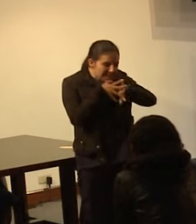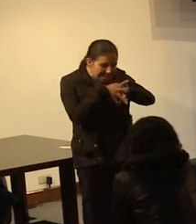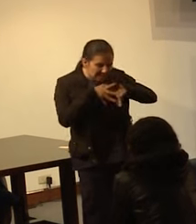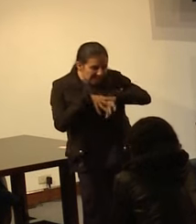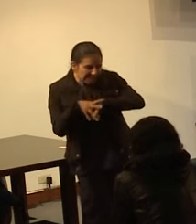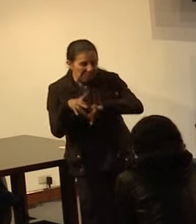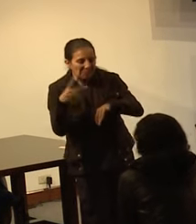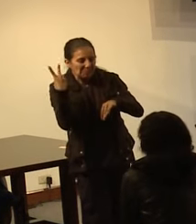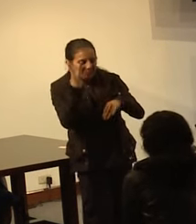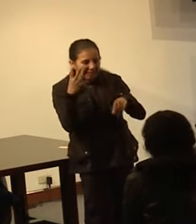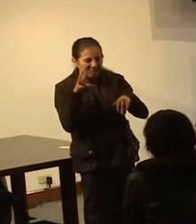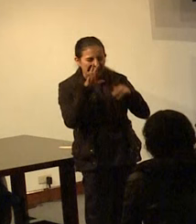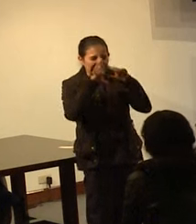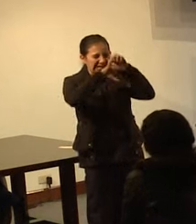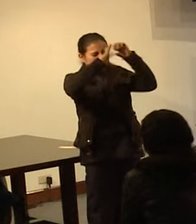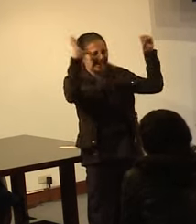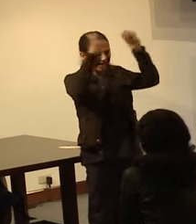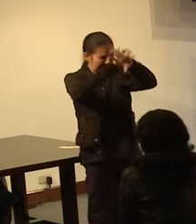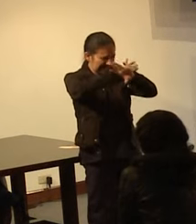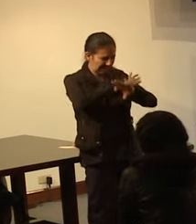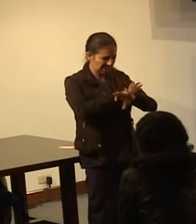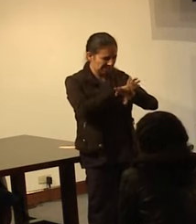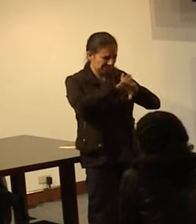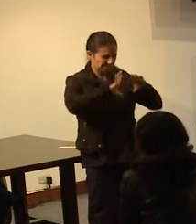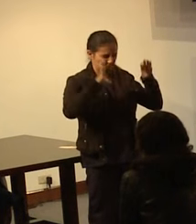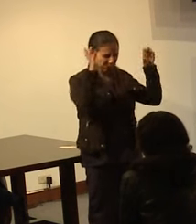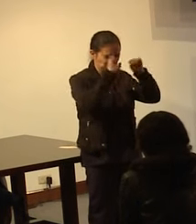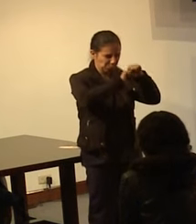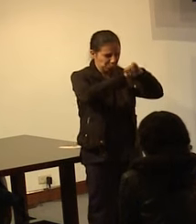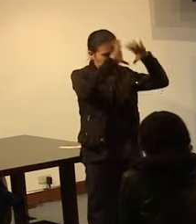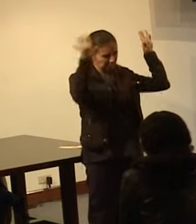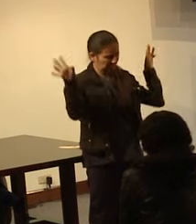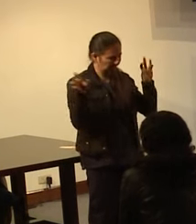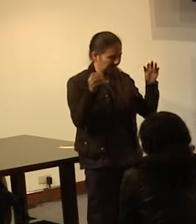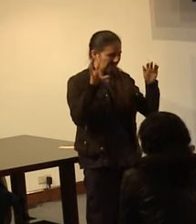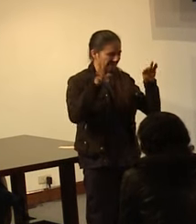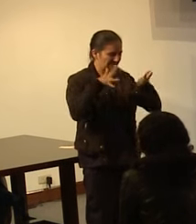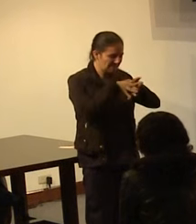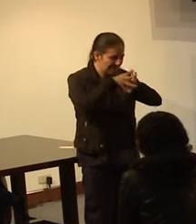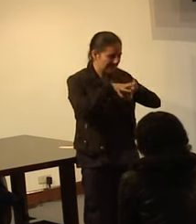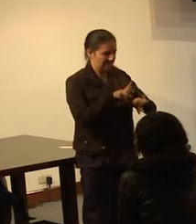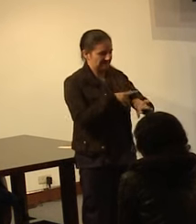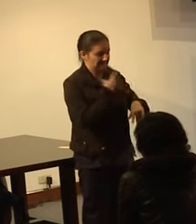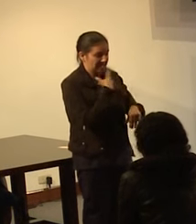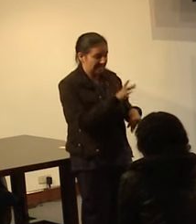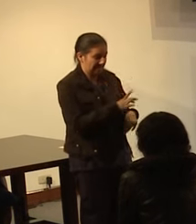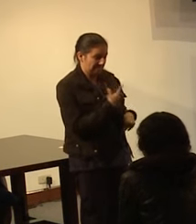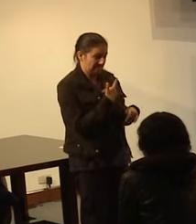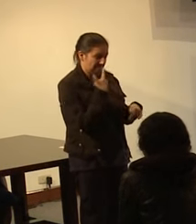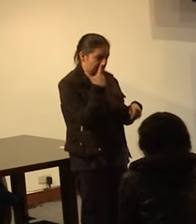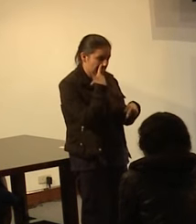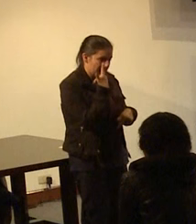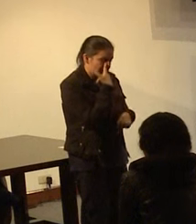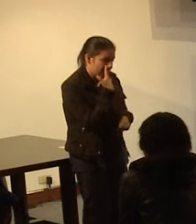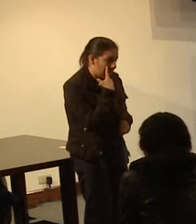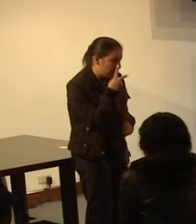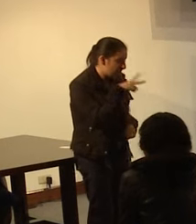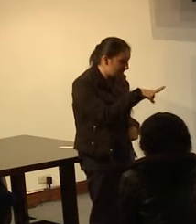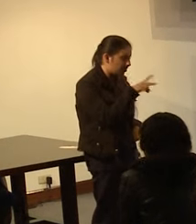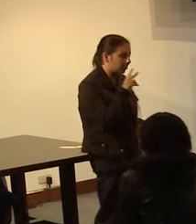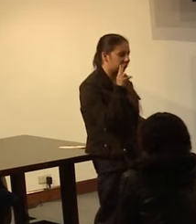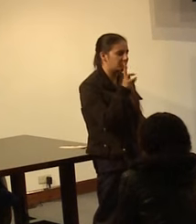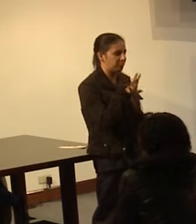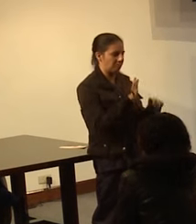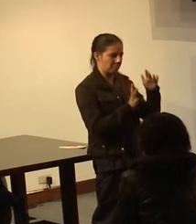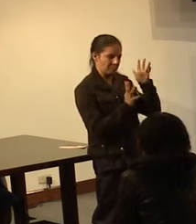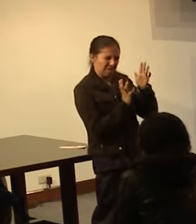consideré? Es que tiene una mezcla. Es como una mezcla entre verdes, colores claros, oscuros. Ahí es una mezcla, es lo que hay